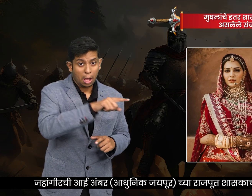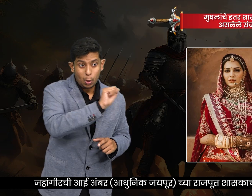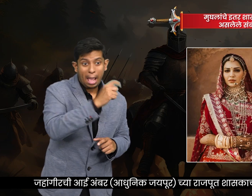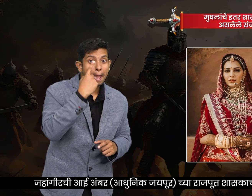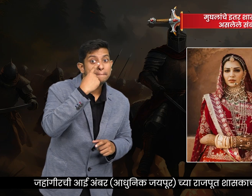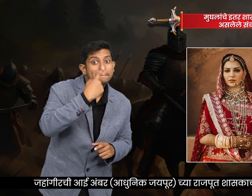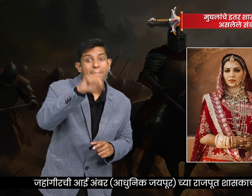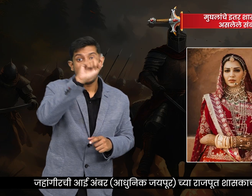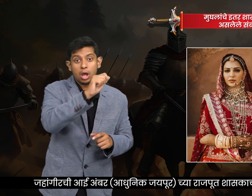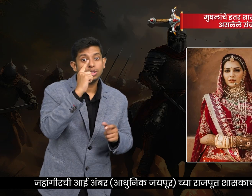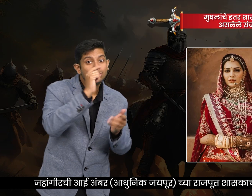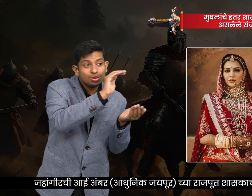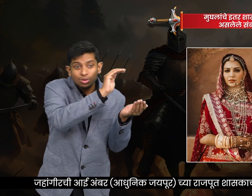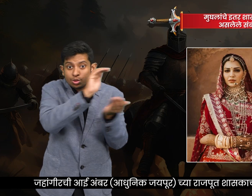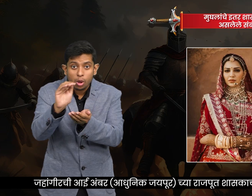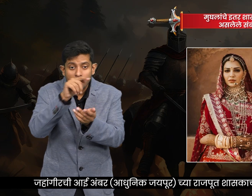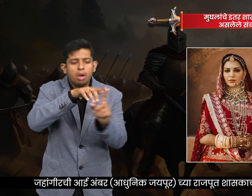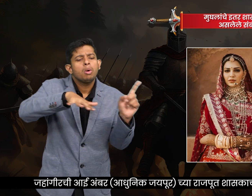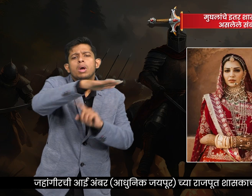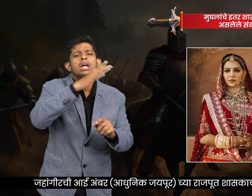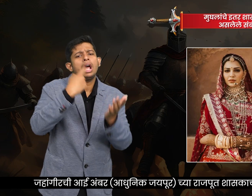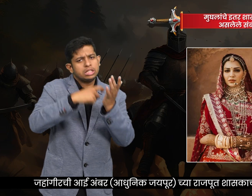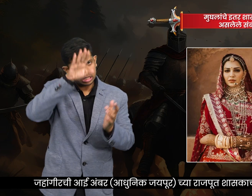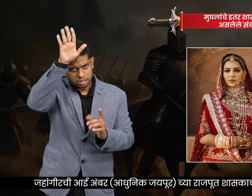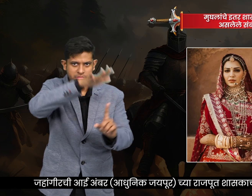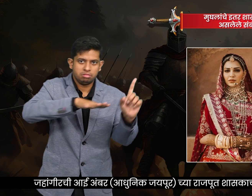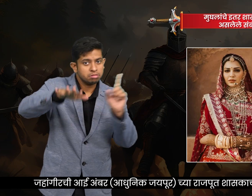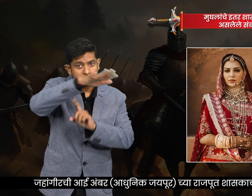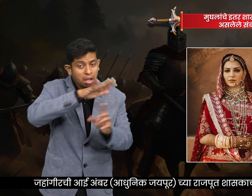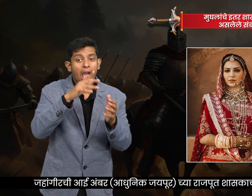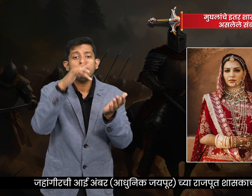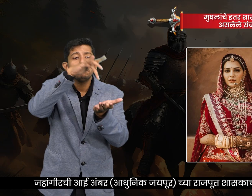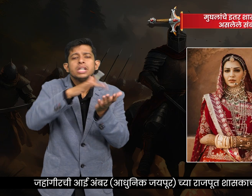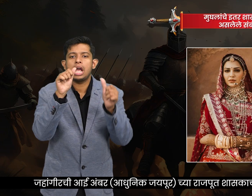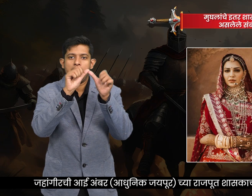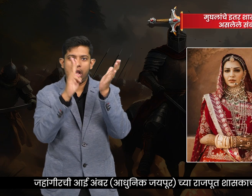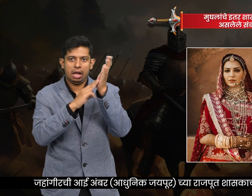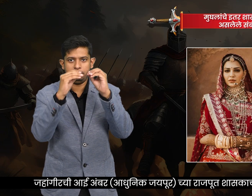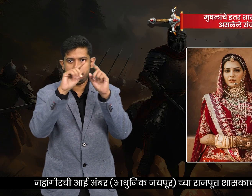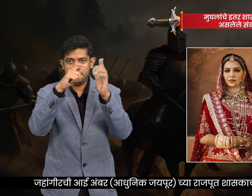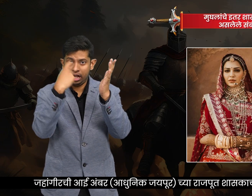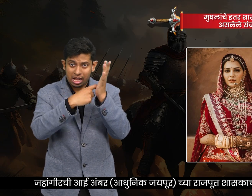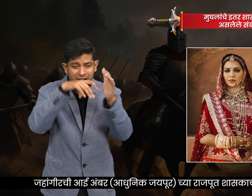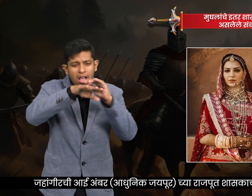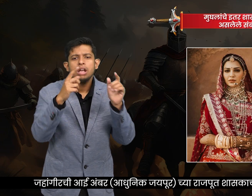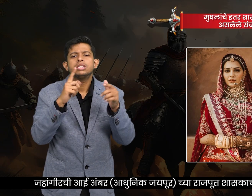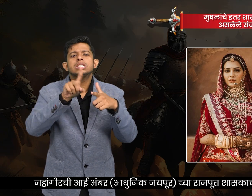जहांगीरची आई अंबर आधुनिक जयपूर च्या राजपूत शासकांची मुलगी होती.